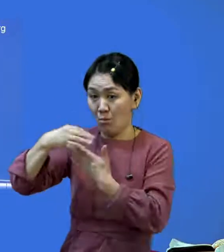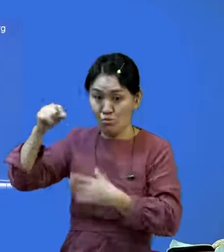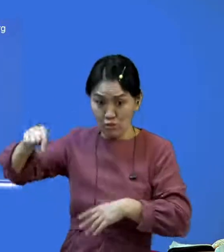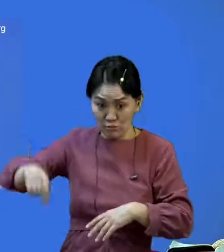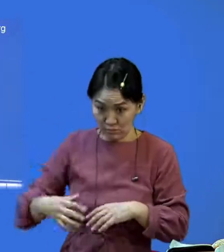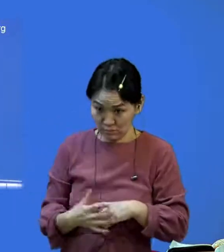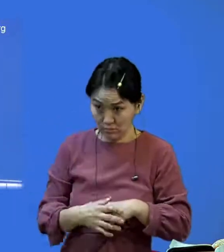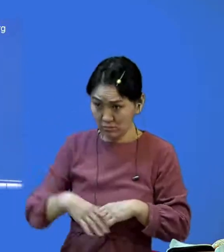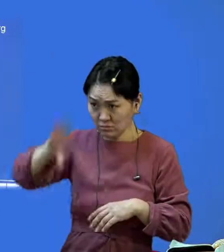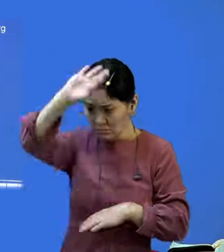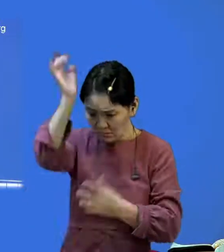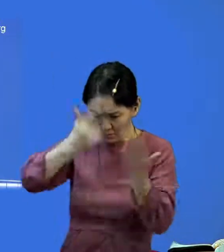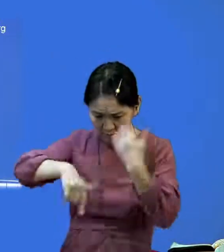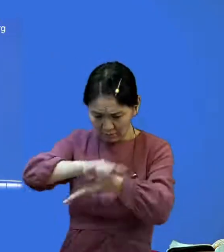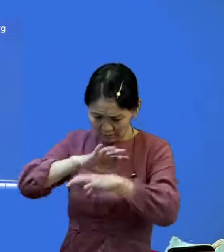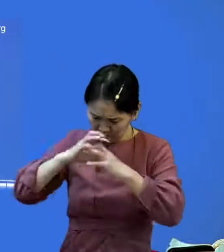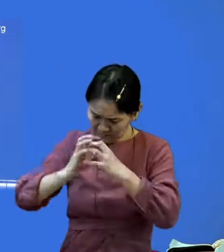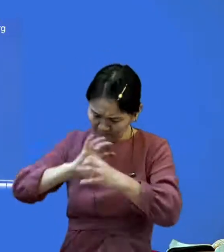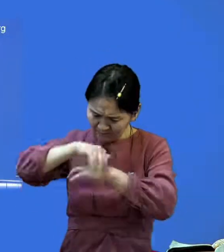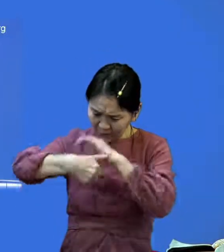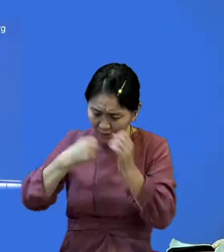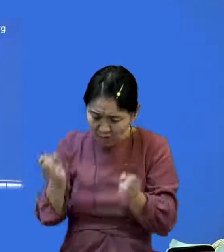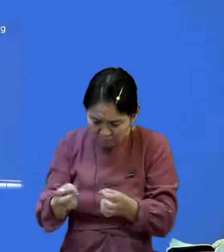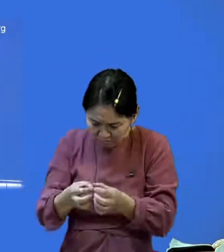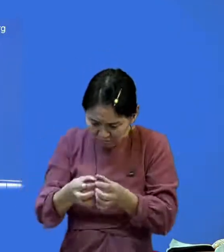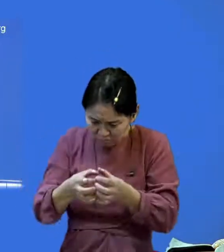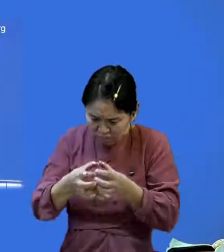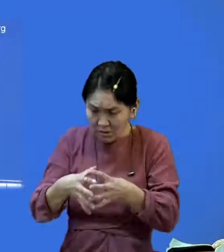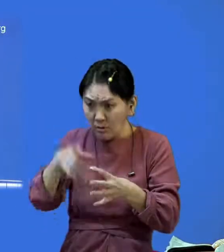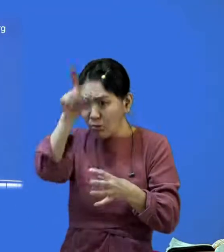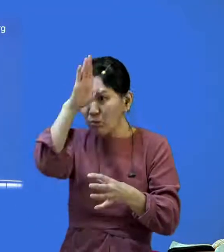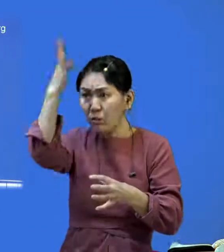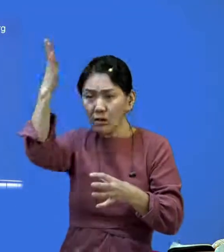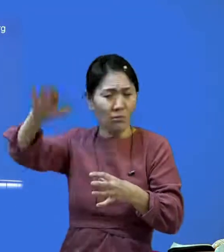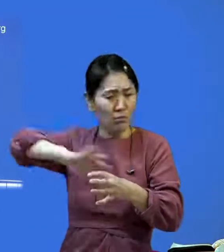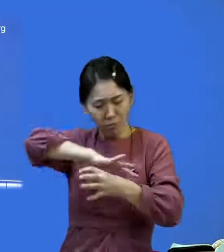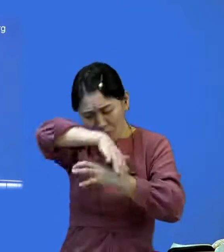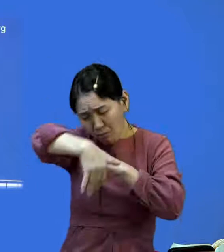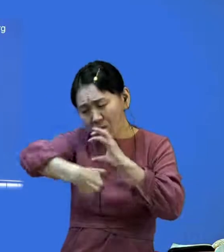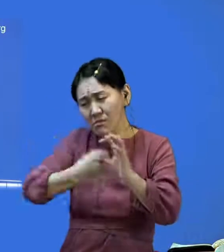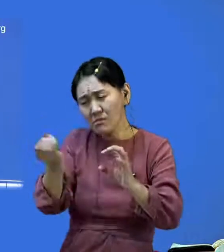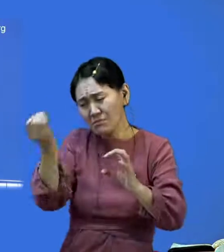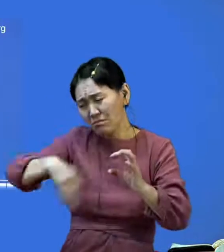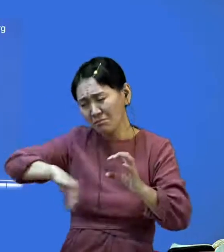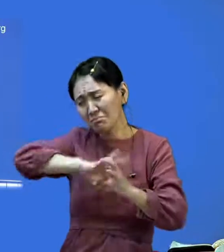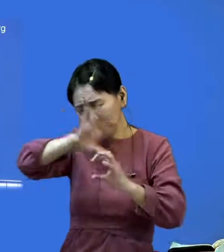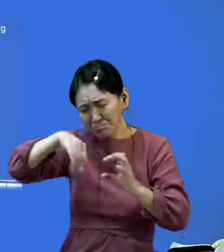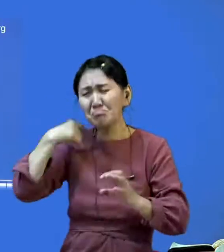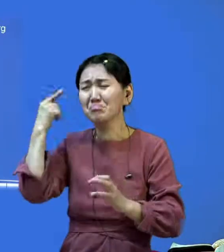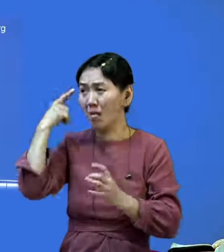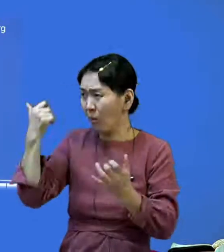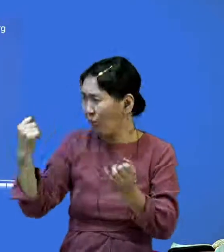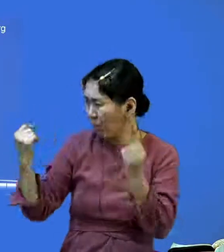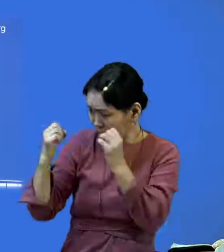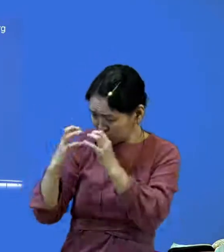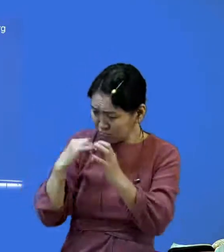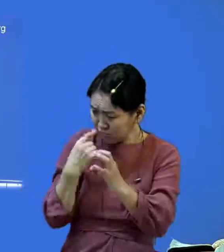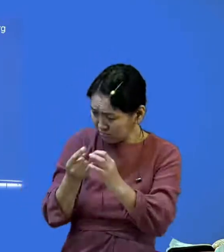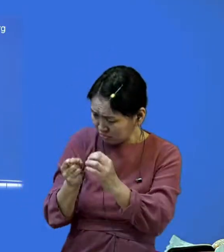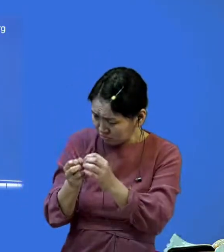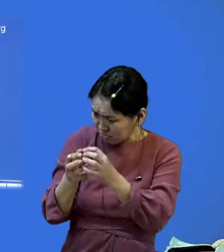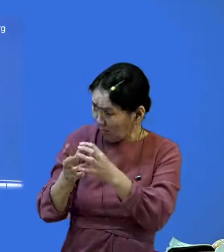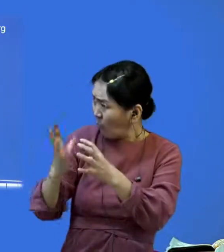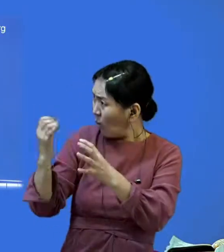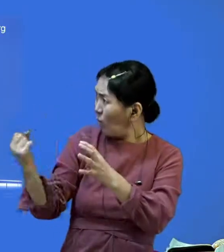Гэвь чи Тэнгэр газрыг бүтээсэн Мурхан бүх зүйлийг мэдж туслая гэдээ байхад чинь гоо юунд